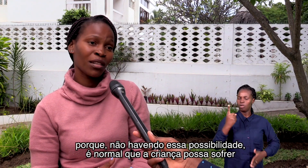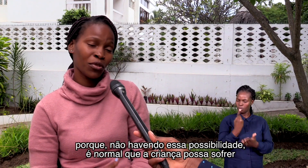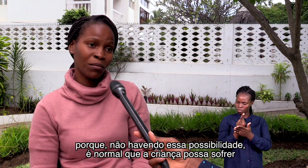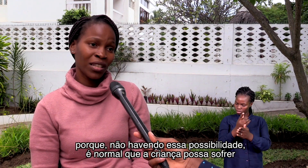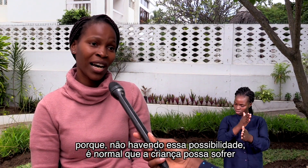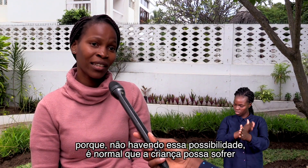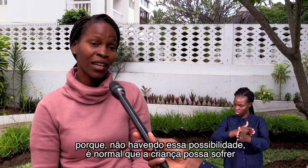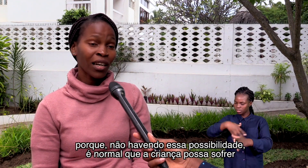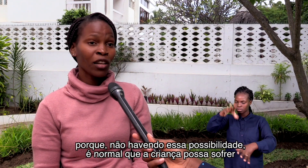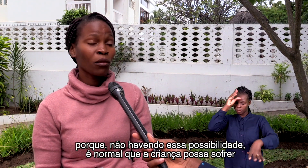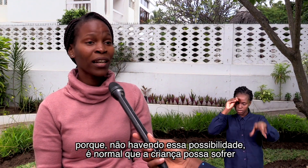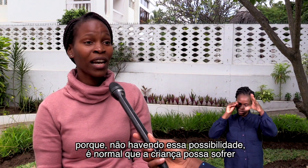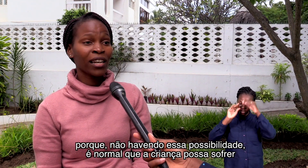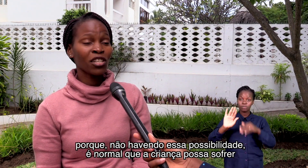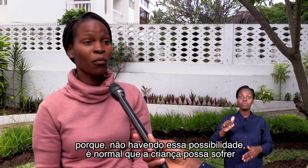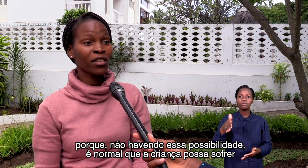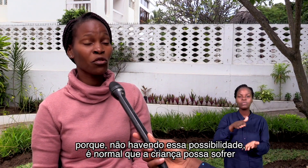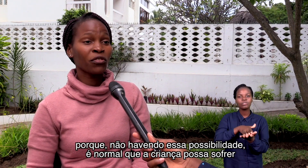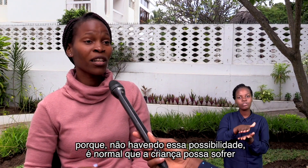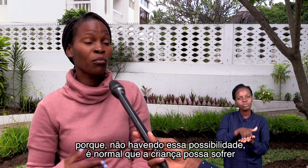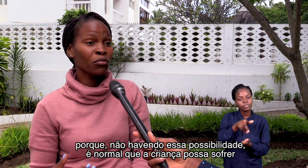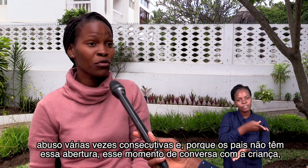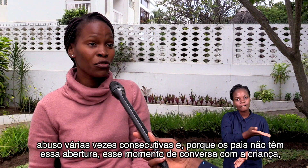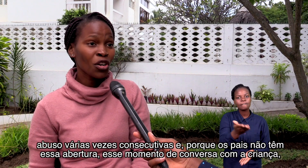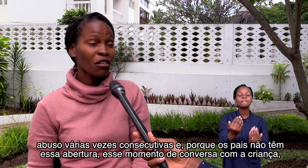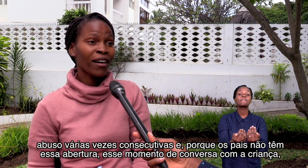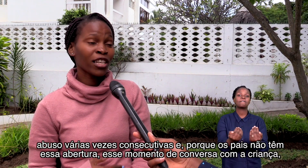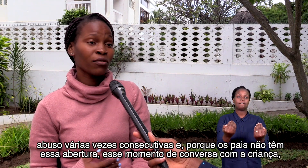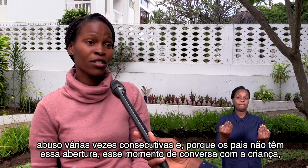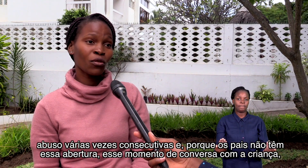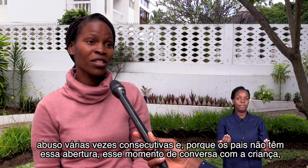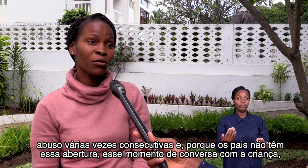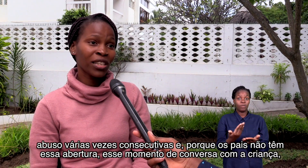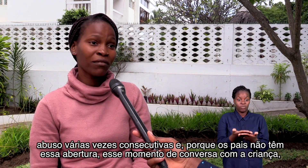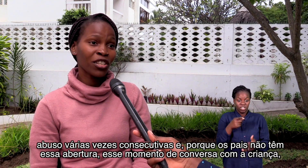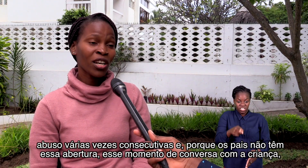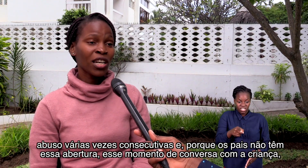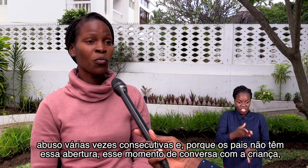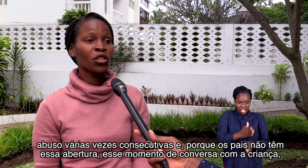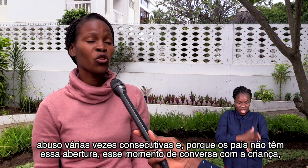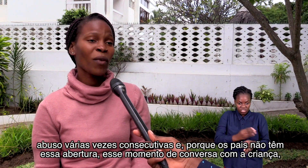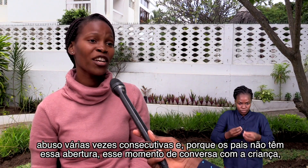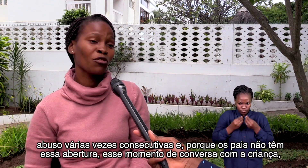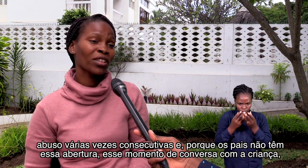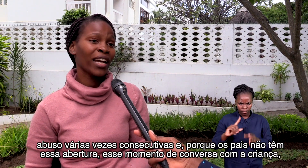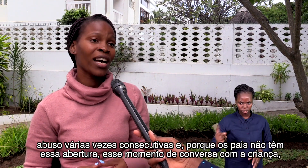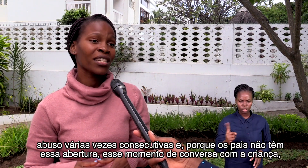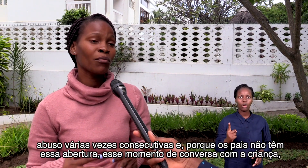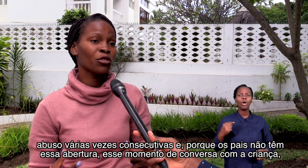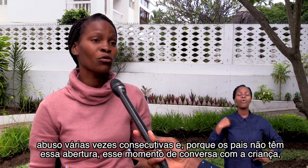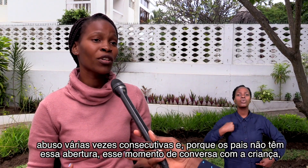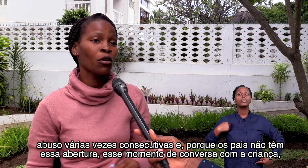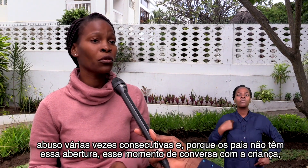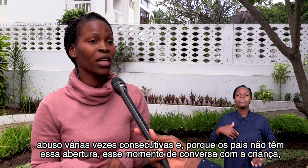havendo essa possibilidade, é normal que a criança possa sofrer abusos várias vezes consecutivas, e porque os pais não têm